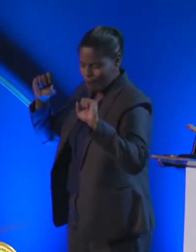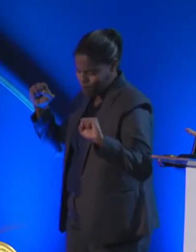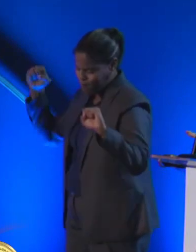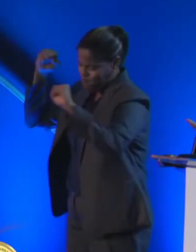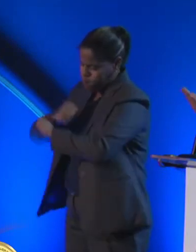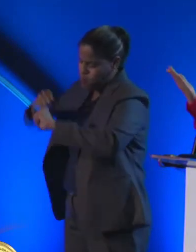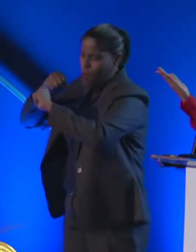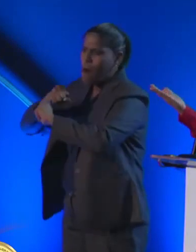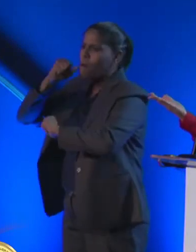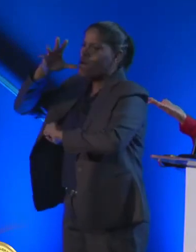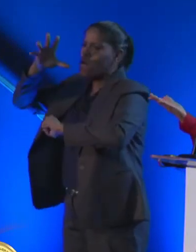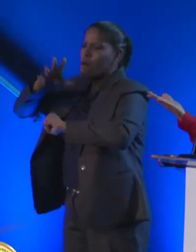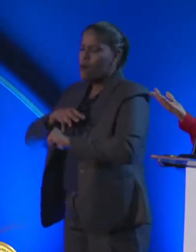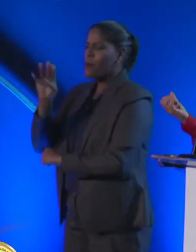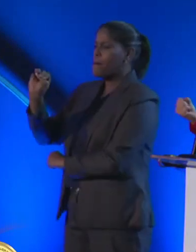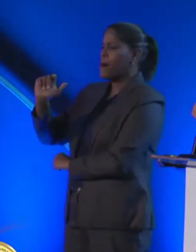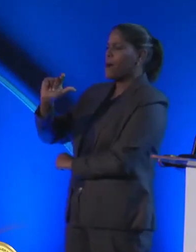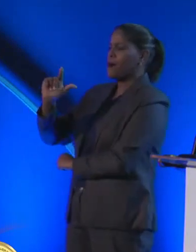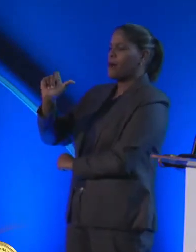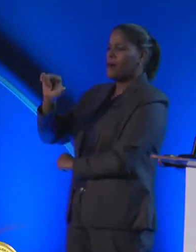feminista de Magali